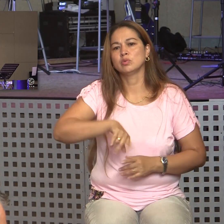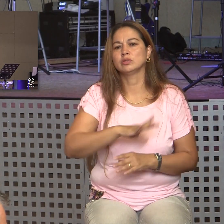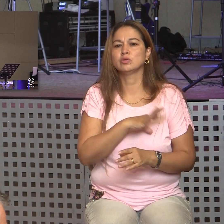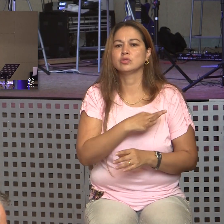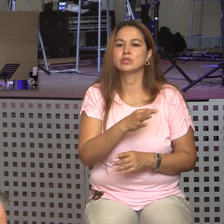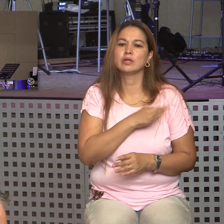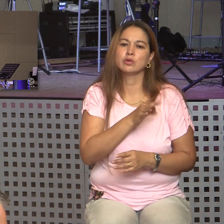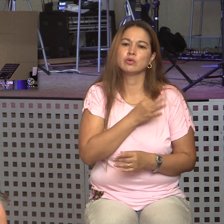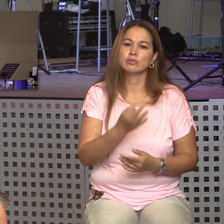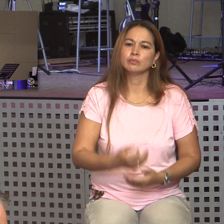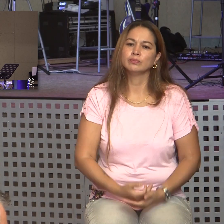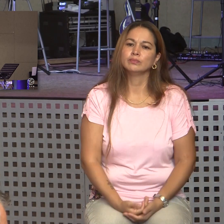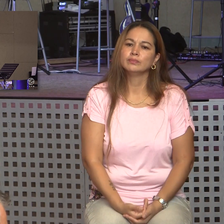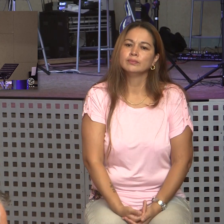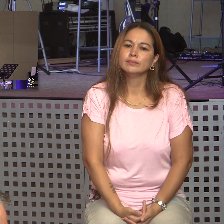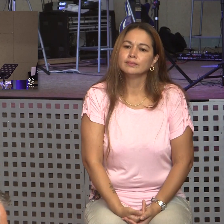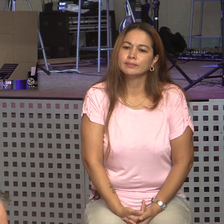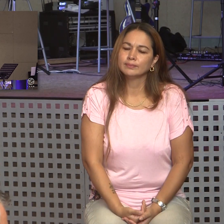Y eso somos todos.